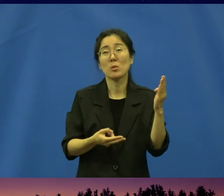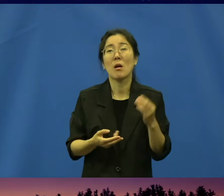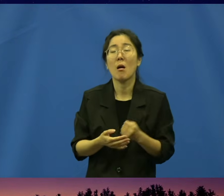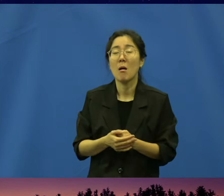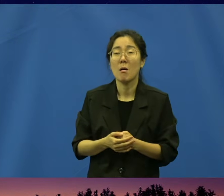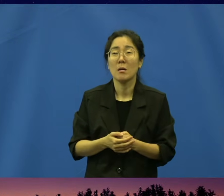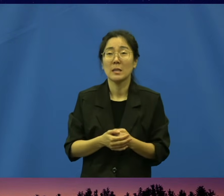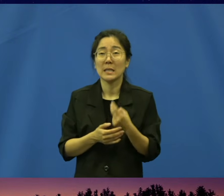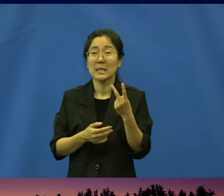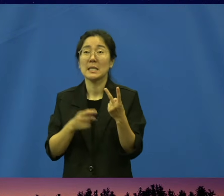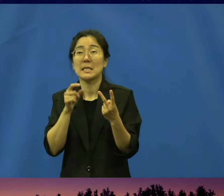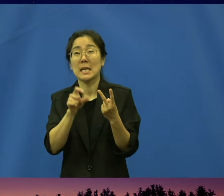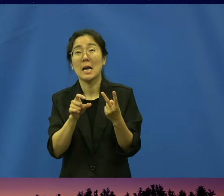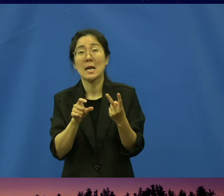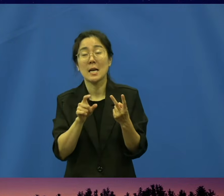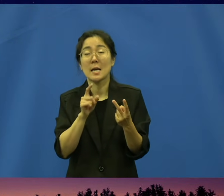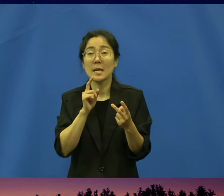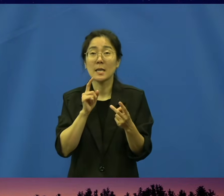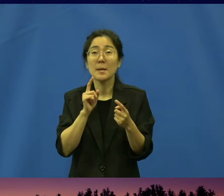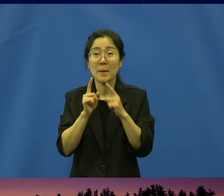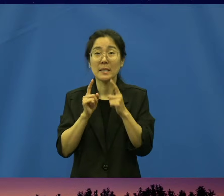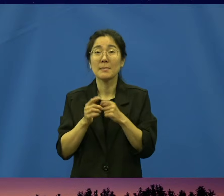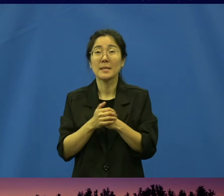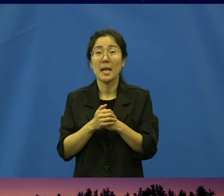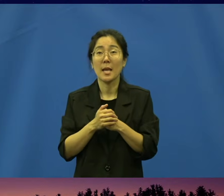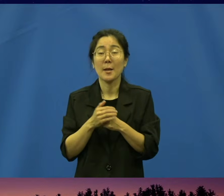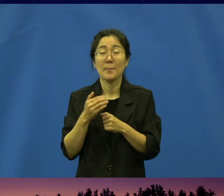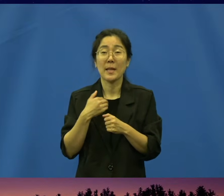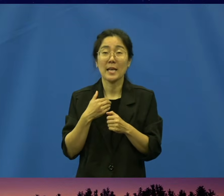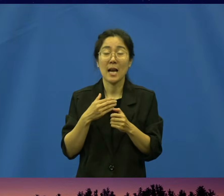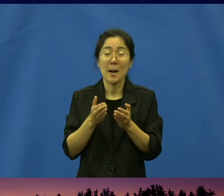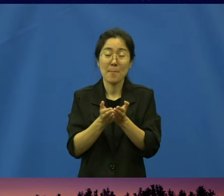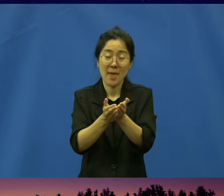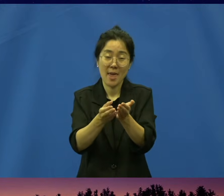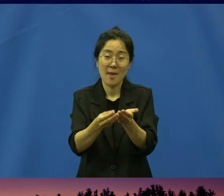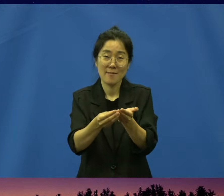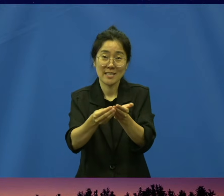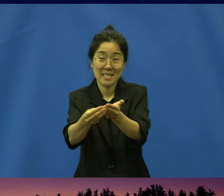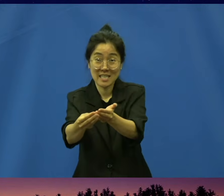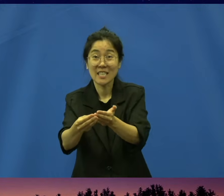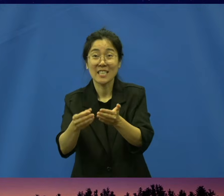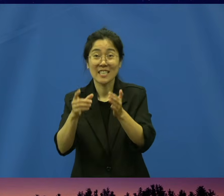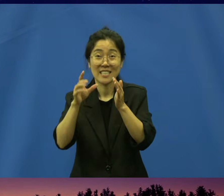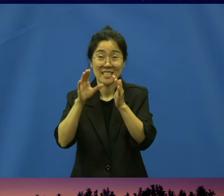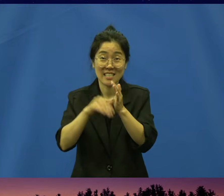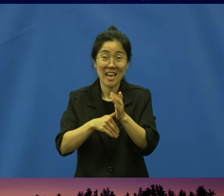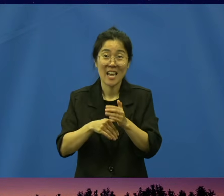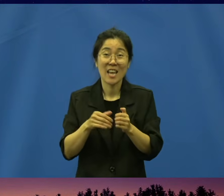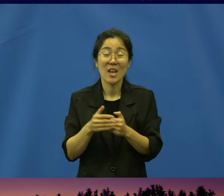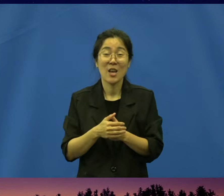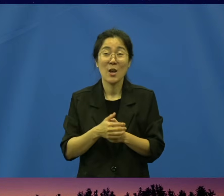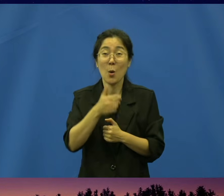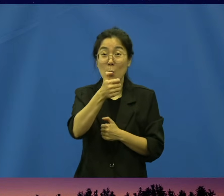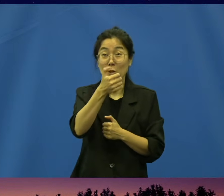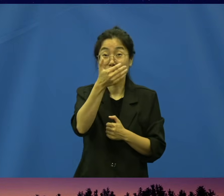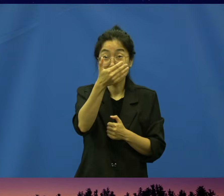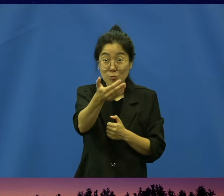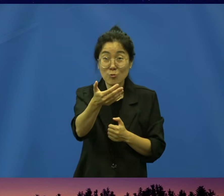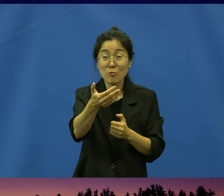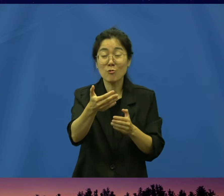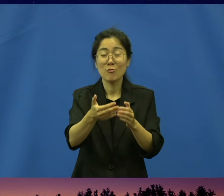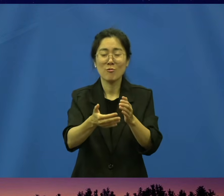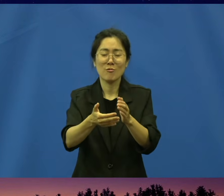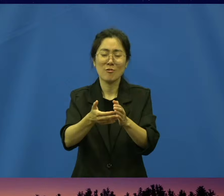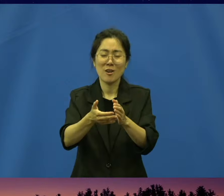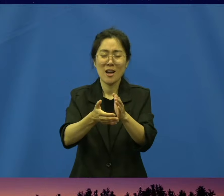4절의 말씀인데, 제 단장 기간 동안에 5년 동안 55개국의 92항구를 방문하면서 각